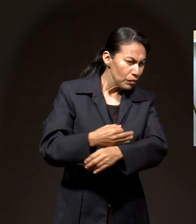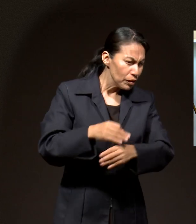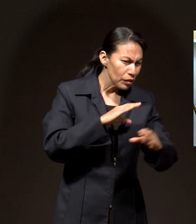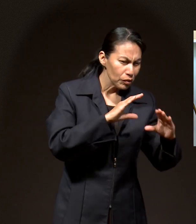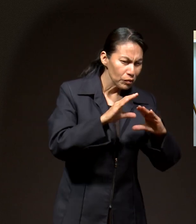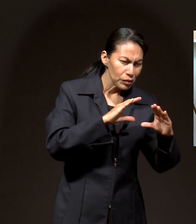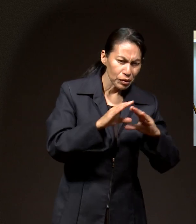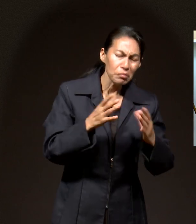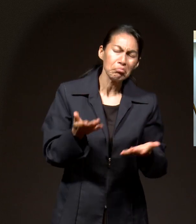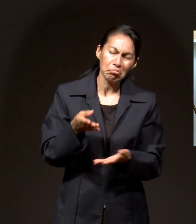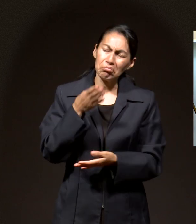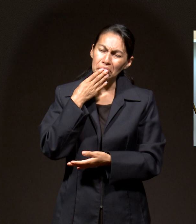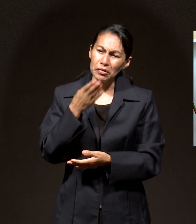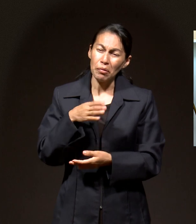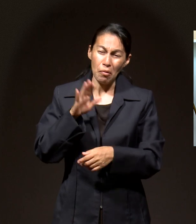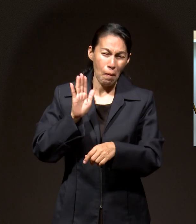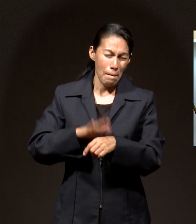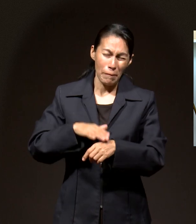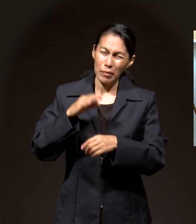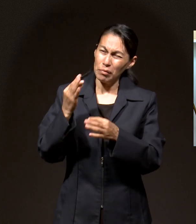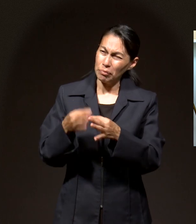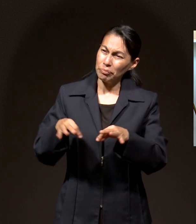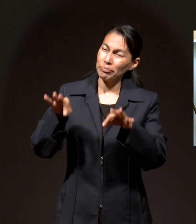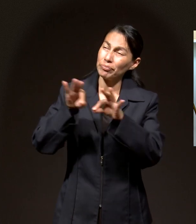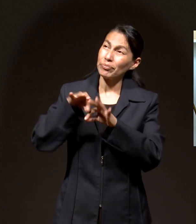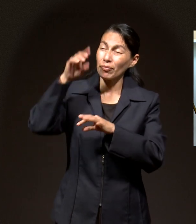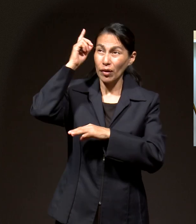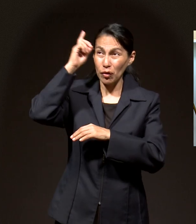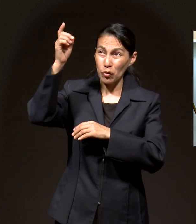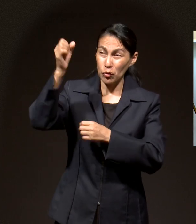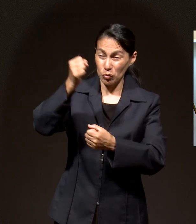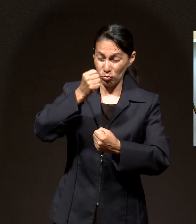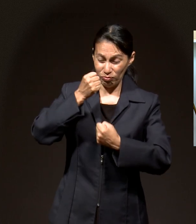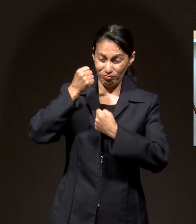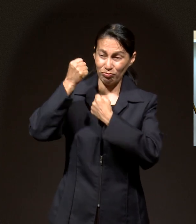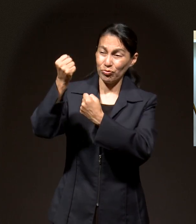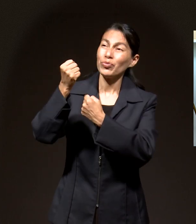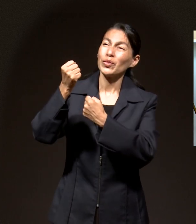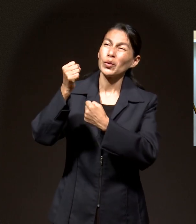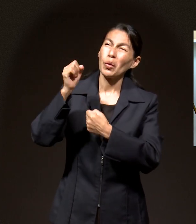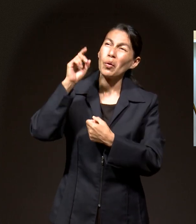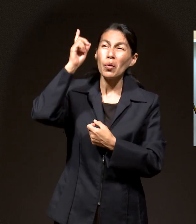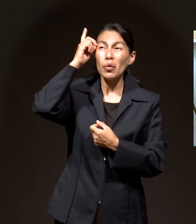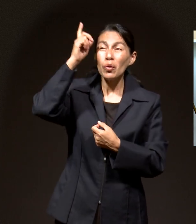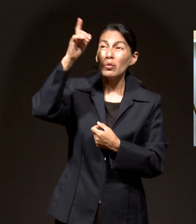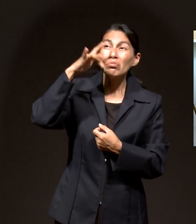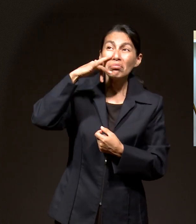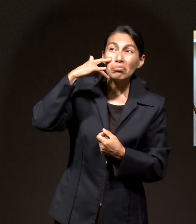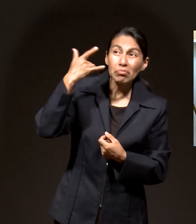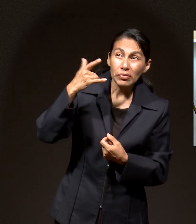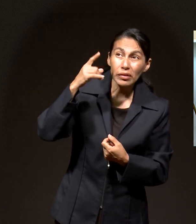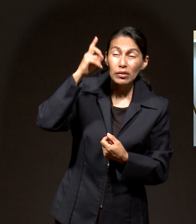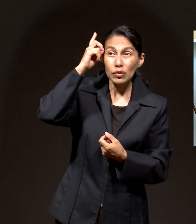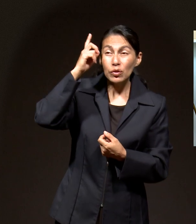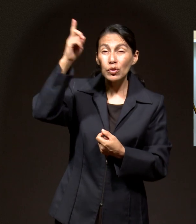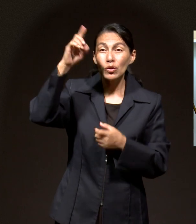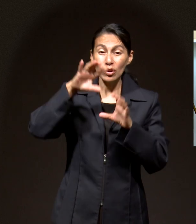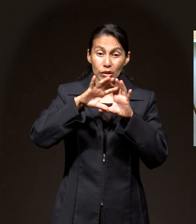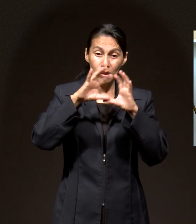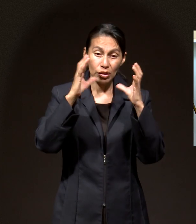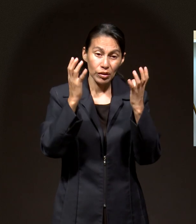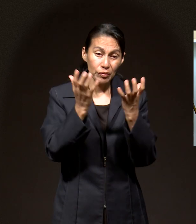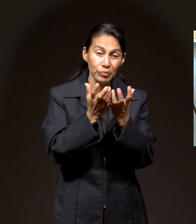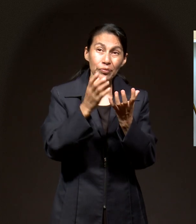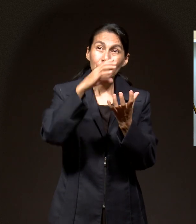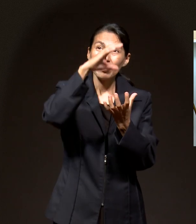los tuyos y comunión con el trascendente, con el Dios Todopoderoso, el Dios invisible, el